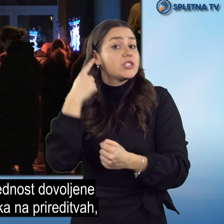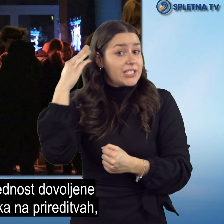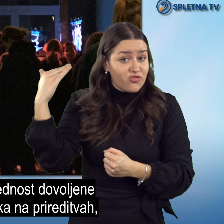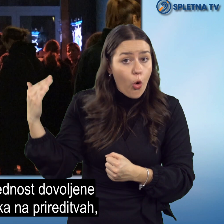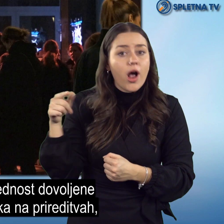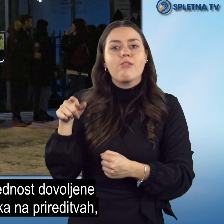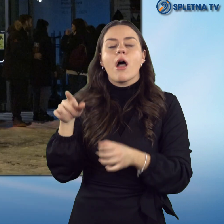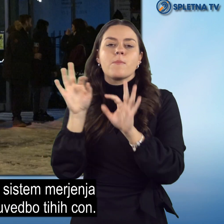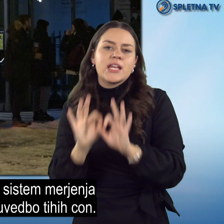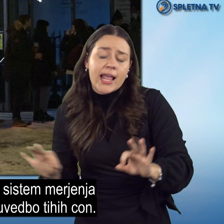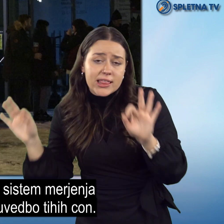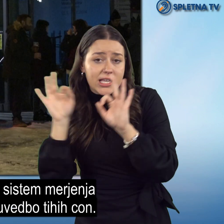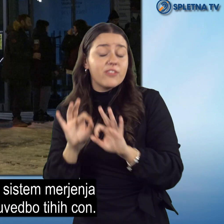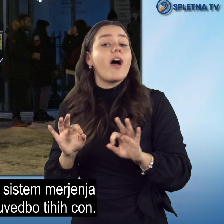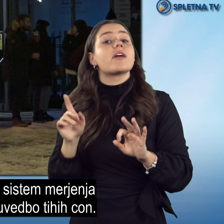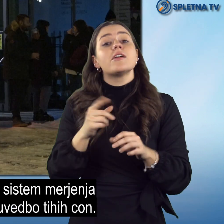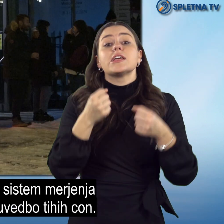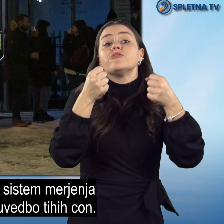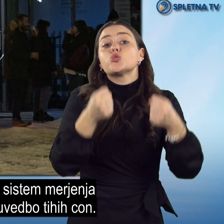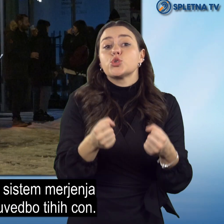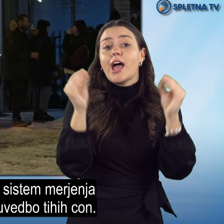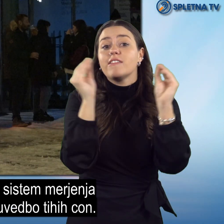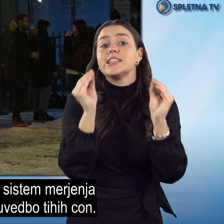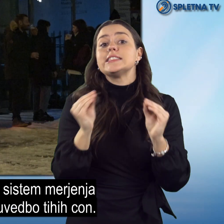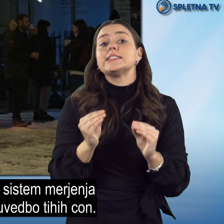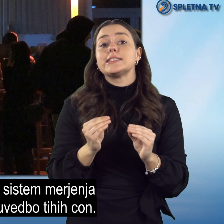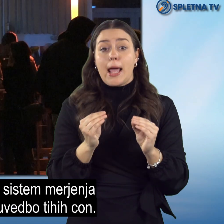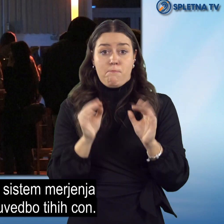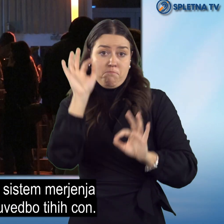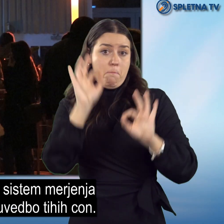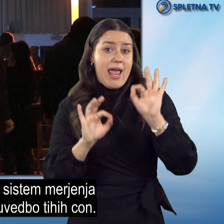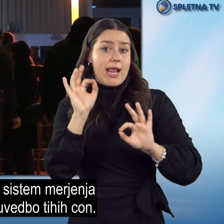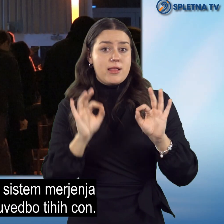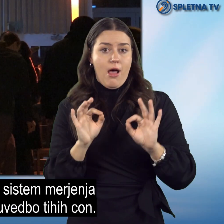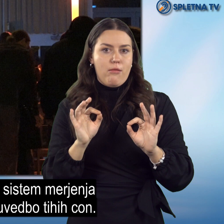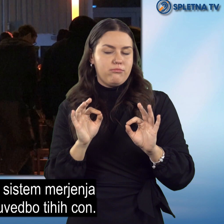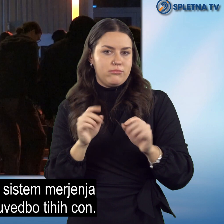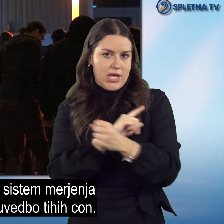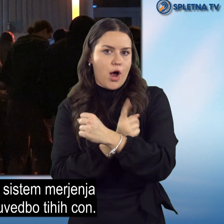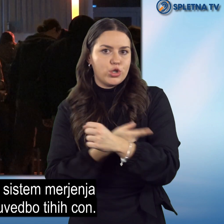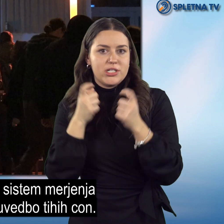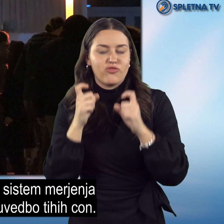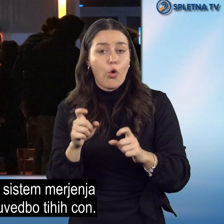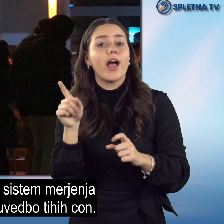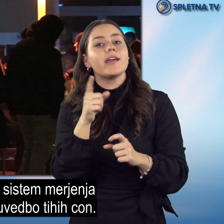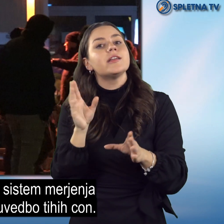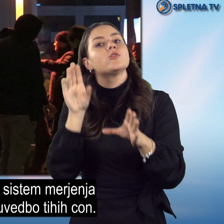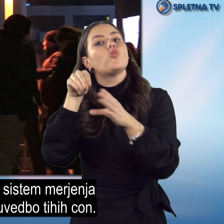na prireditvah, vzpostaviti sistem merjenja slednje in uvedbo tihih con.